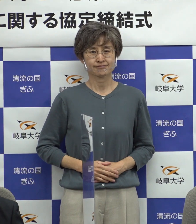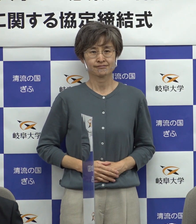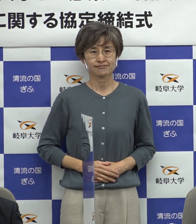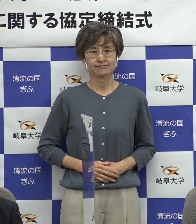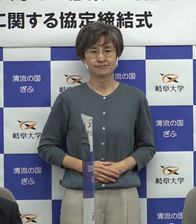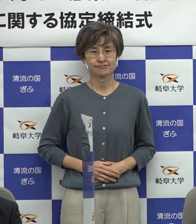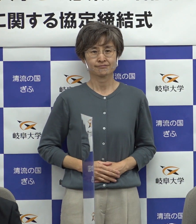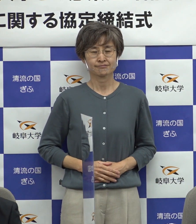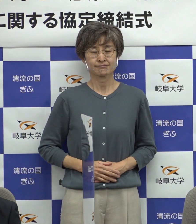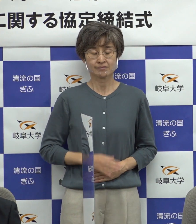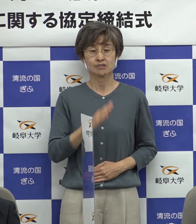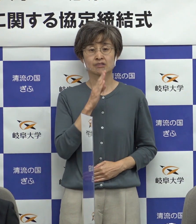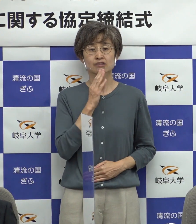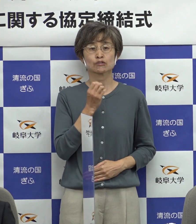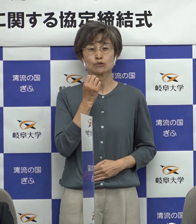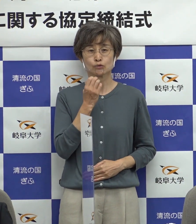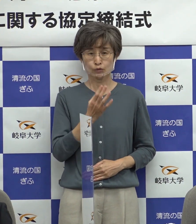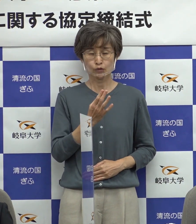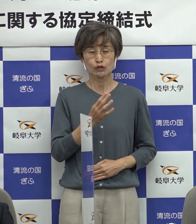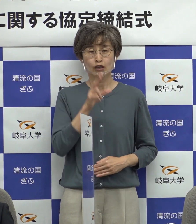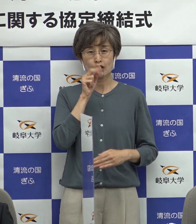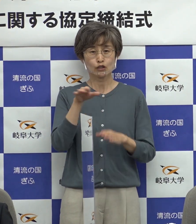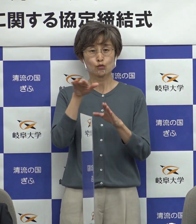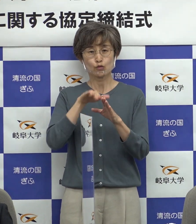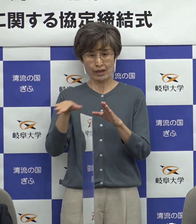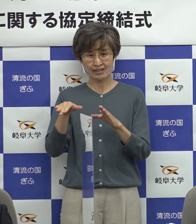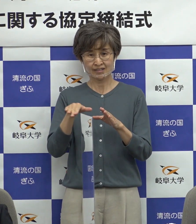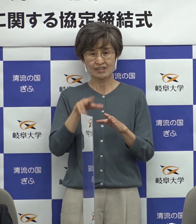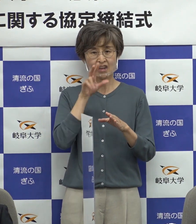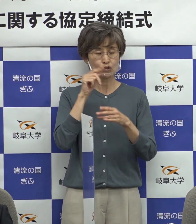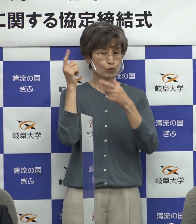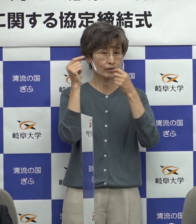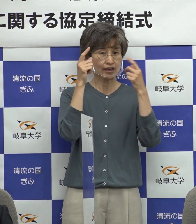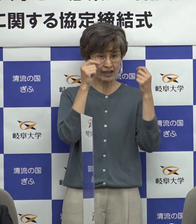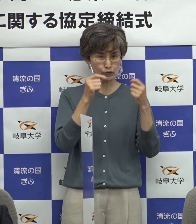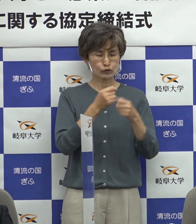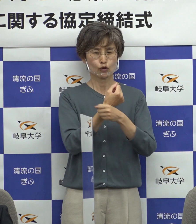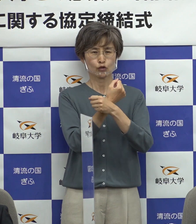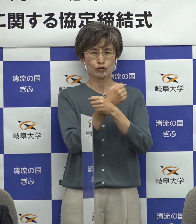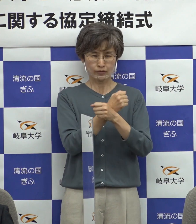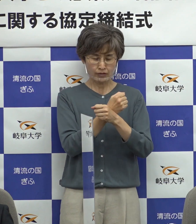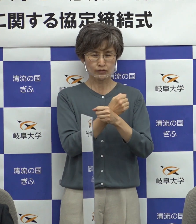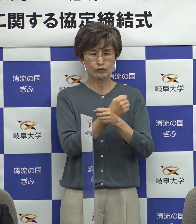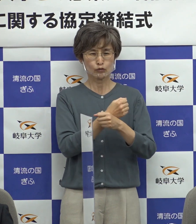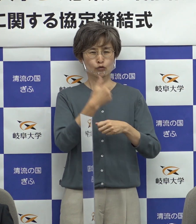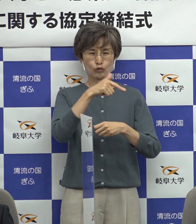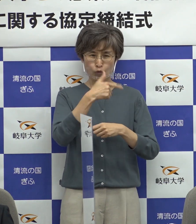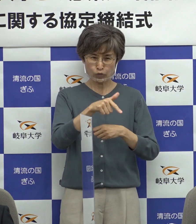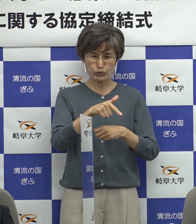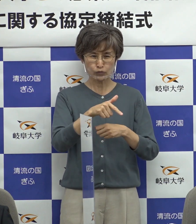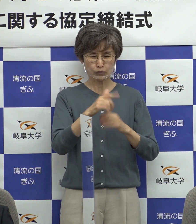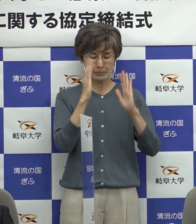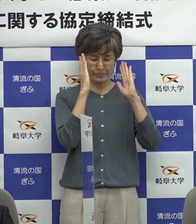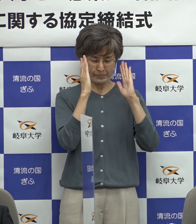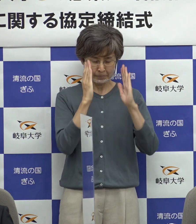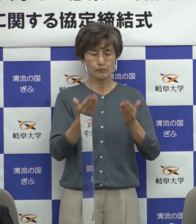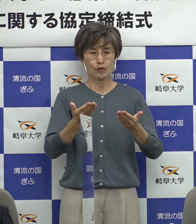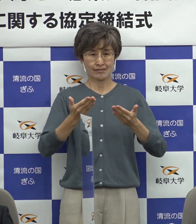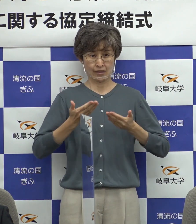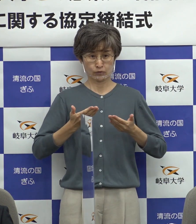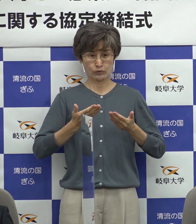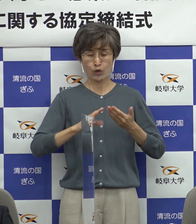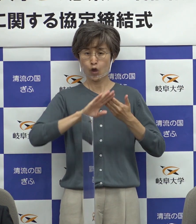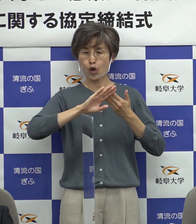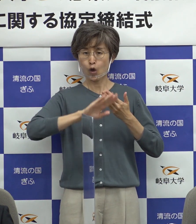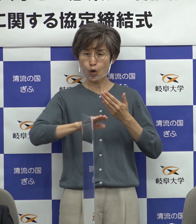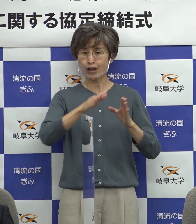実は岐阜県が岐阜大学の教育研究診療に大きなご注力をいただくというのは、これ他の都道府県に比